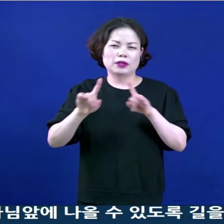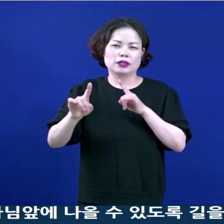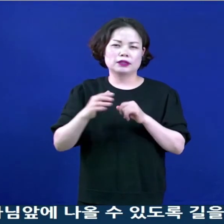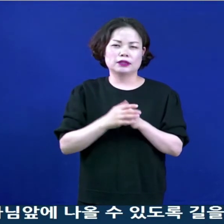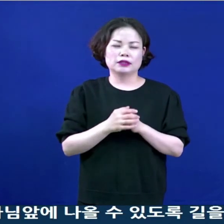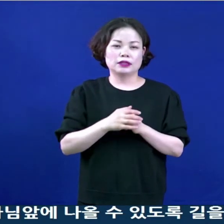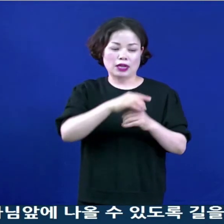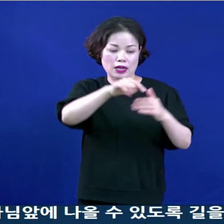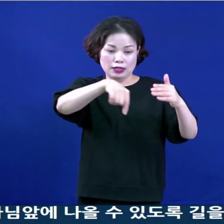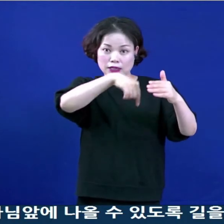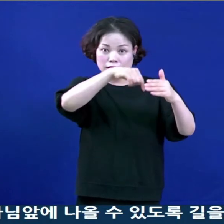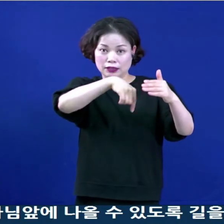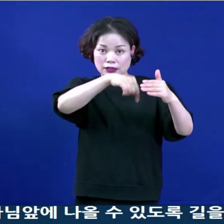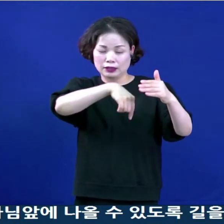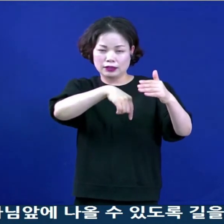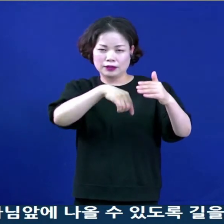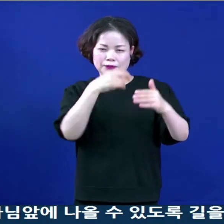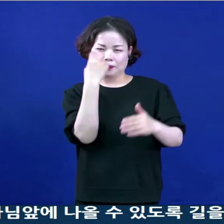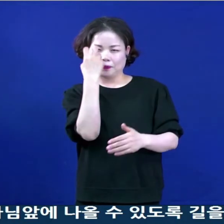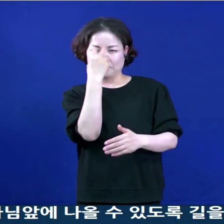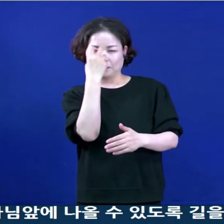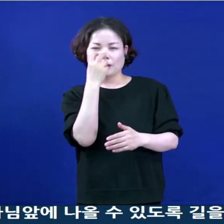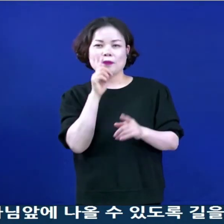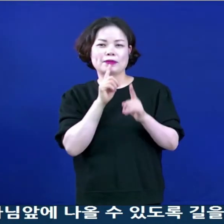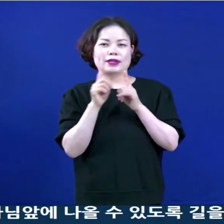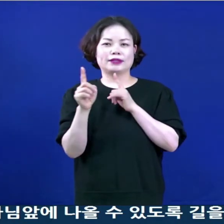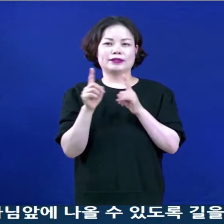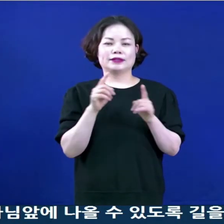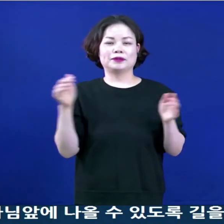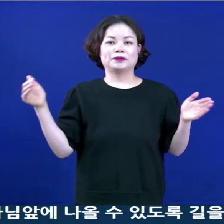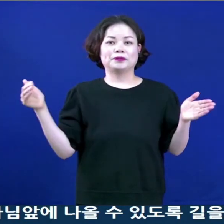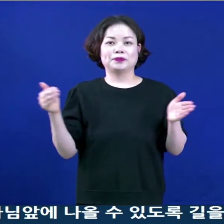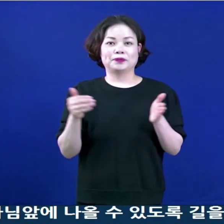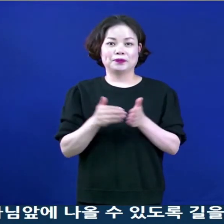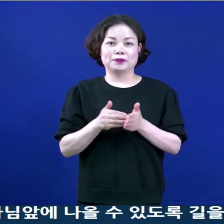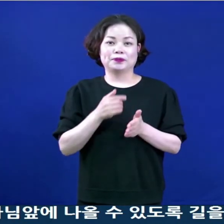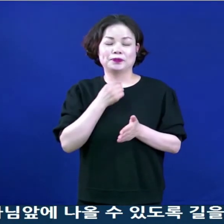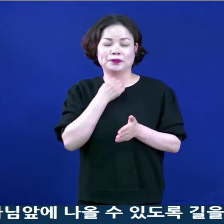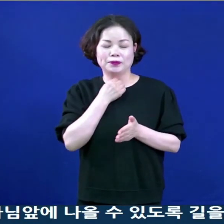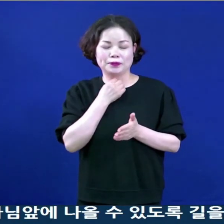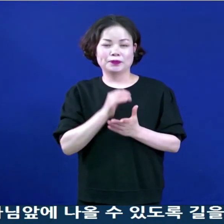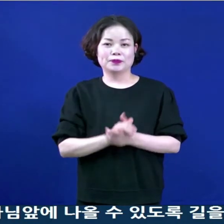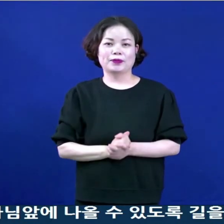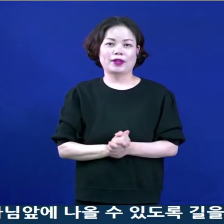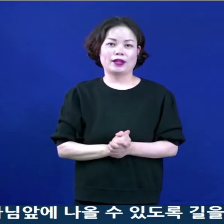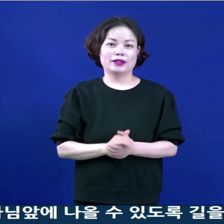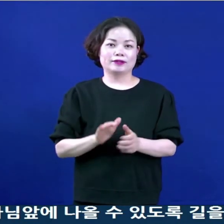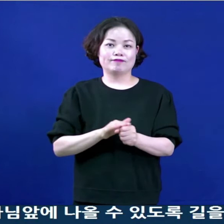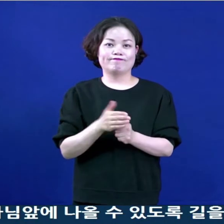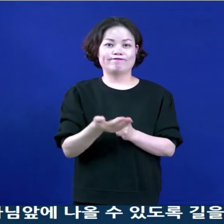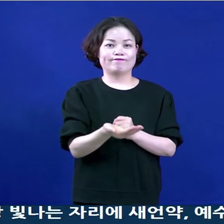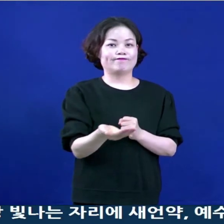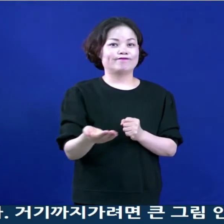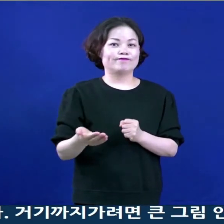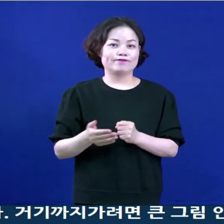큰 그림 안에서 살피고 이제 말씀을 맺어 가려고 합니다. 사랑하는